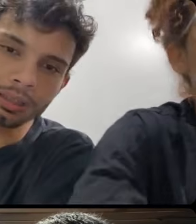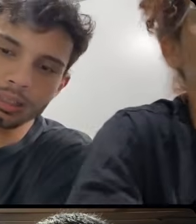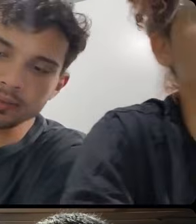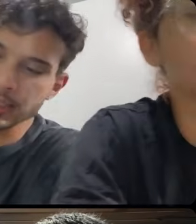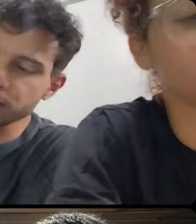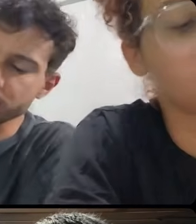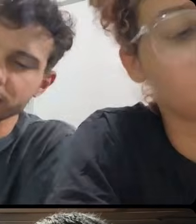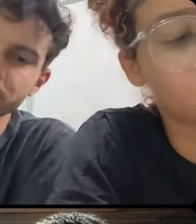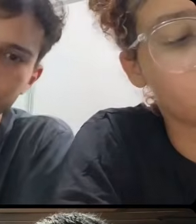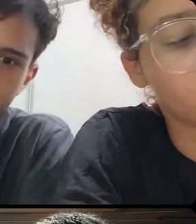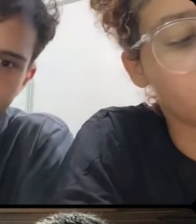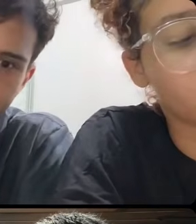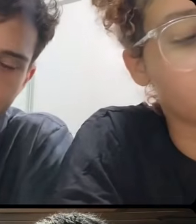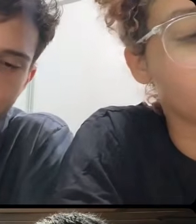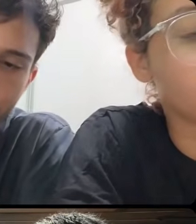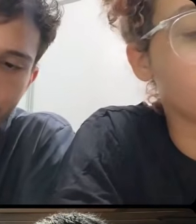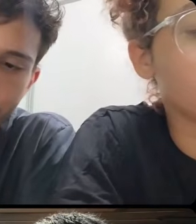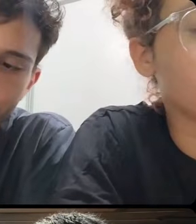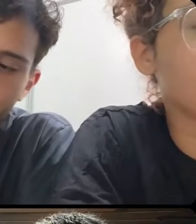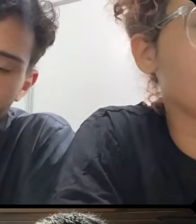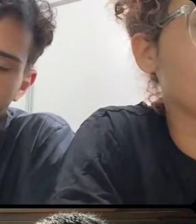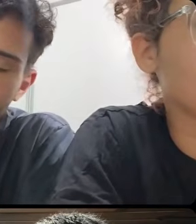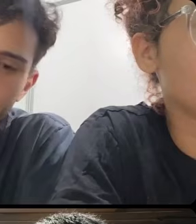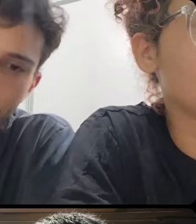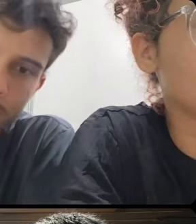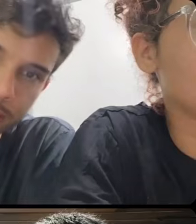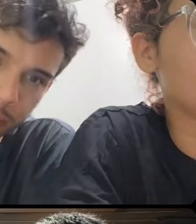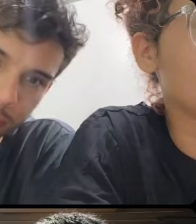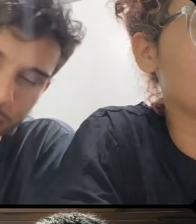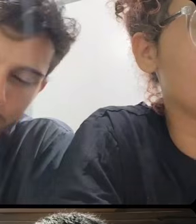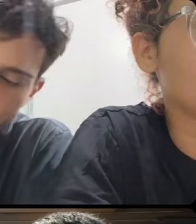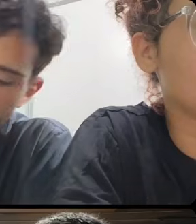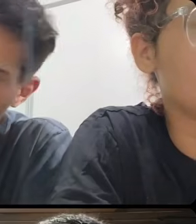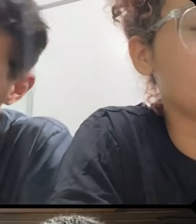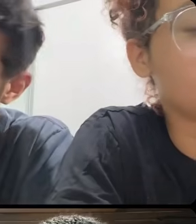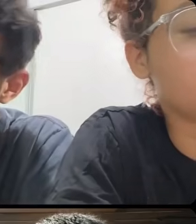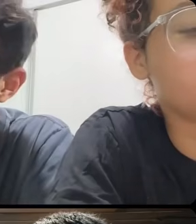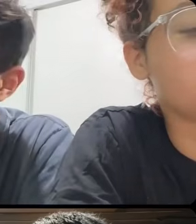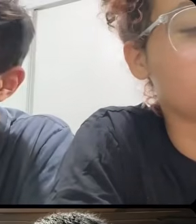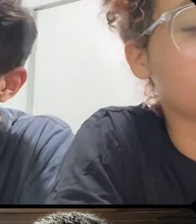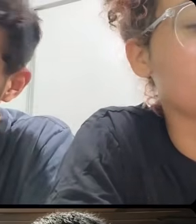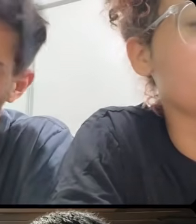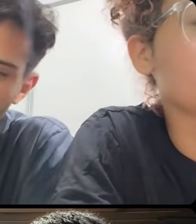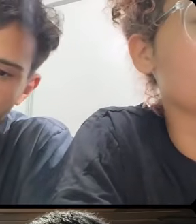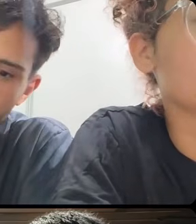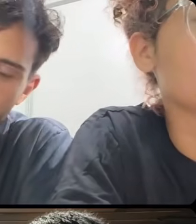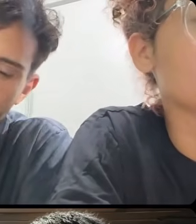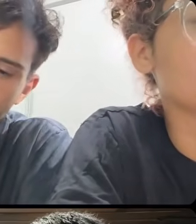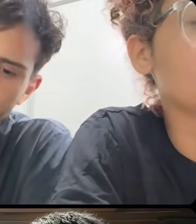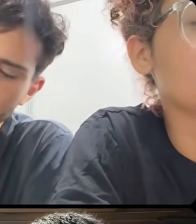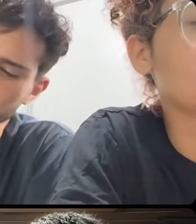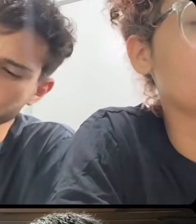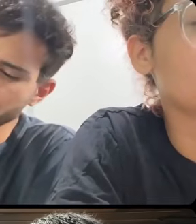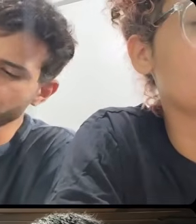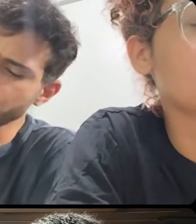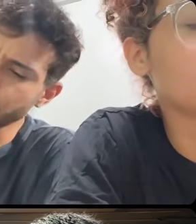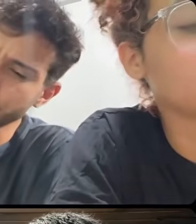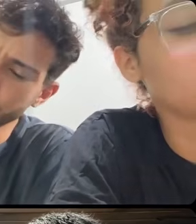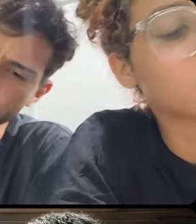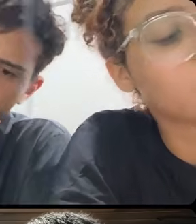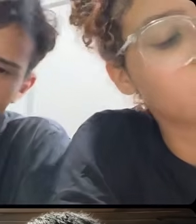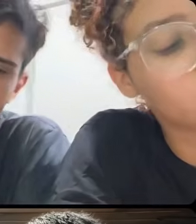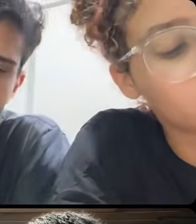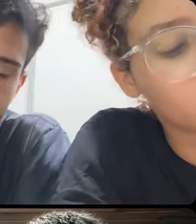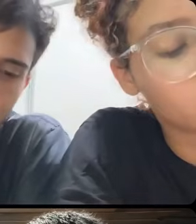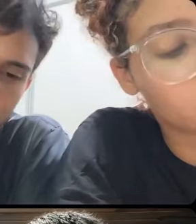que os missionários lá, eles fazem os estandes, né? Para vender seus produtos e tudo mais. E eu estava lá andando